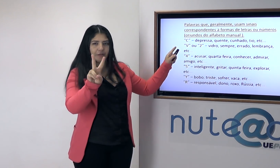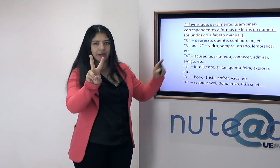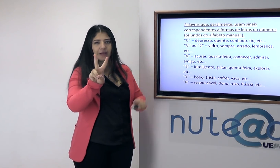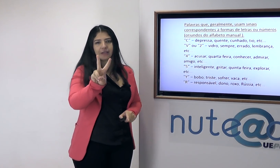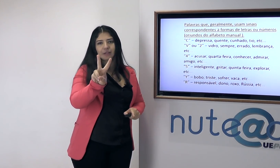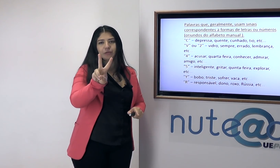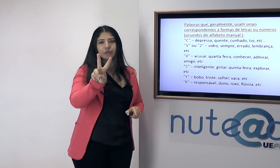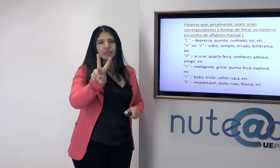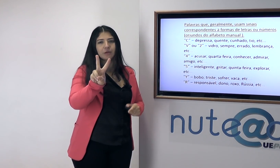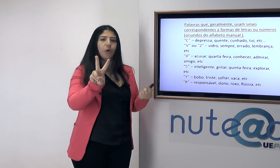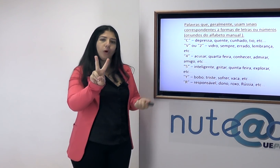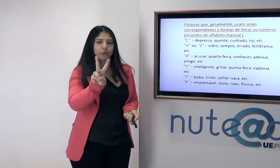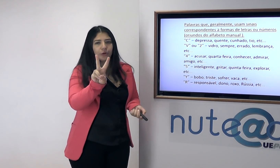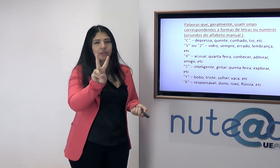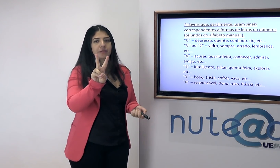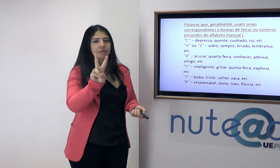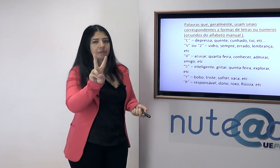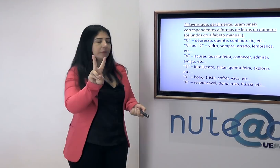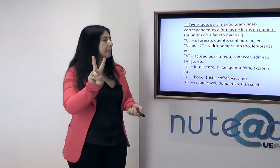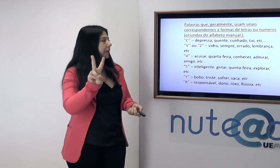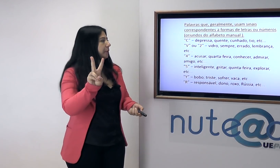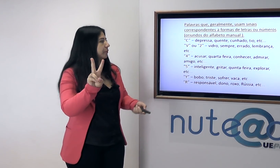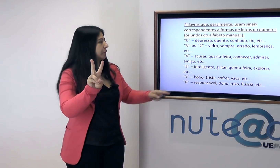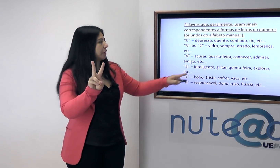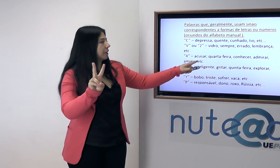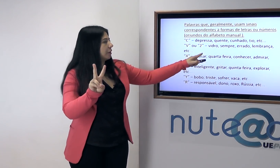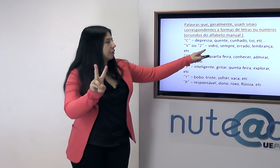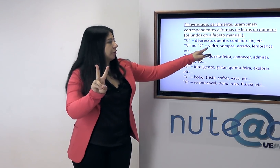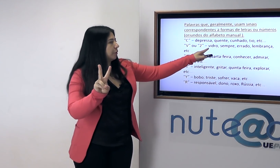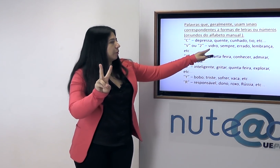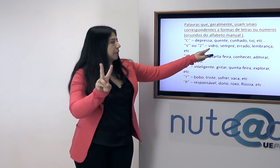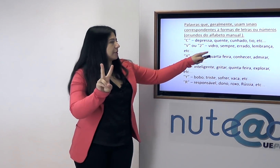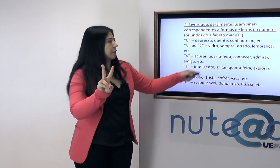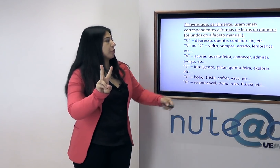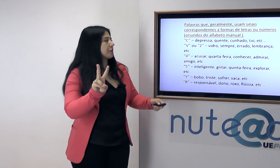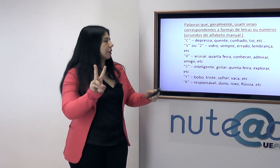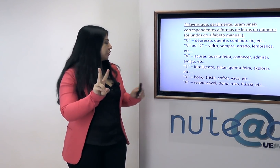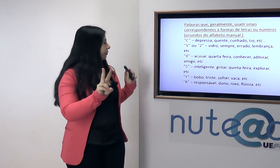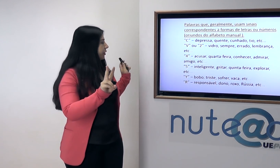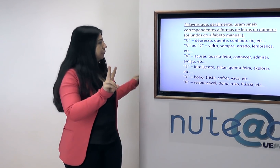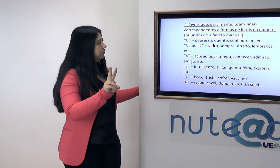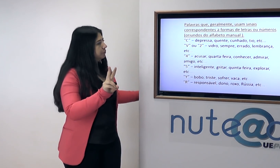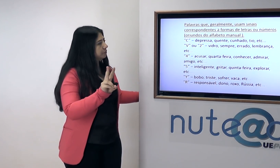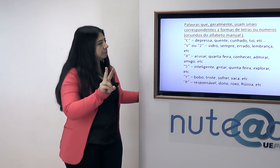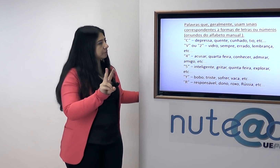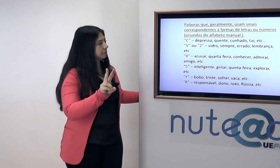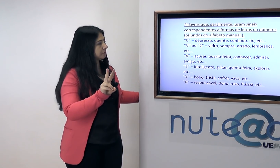V, que é essa configuração, ou 2 também. Por exemplo, o sinal de vidro.